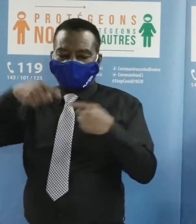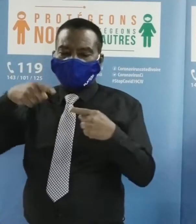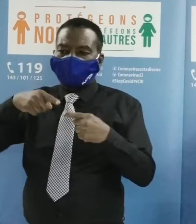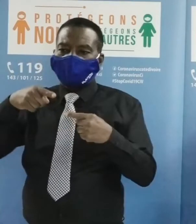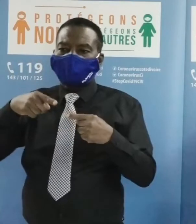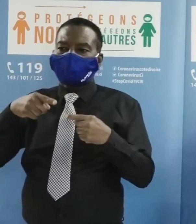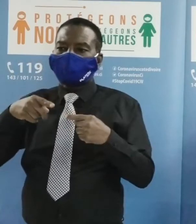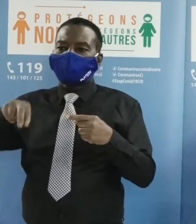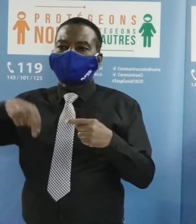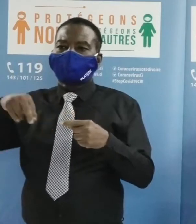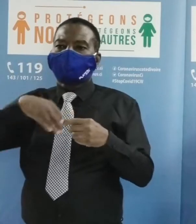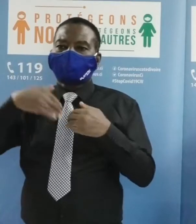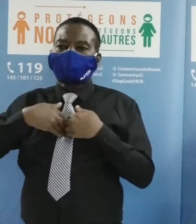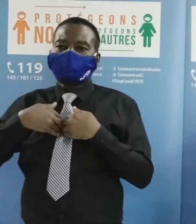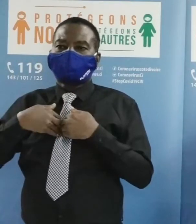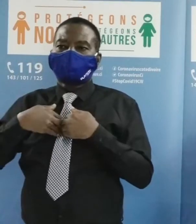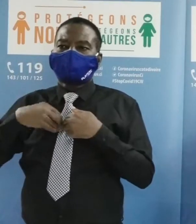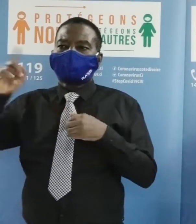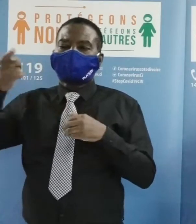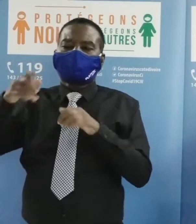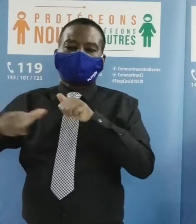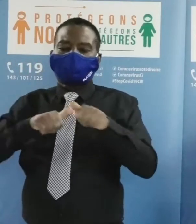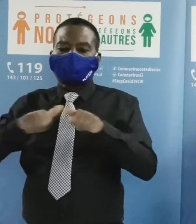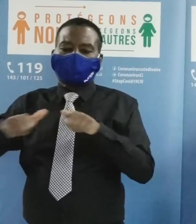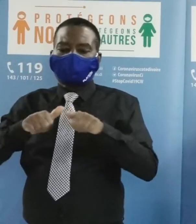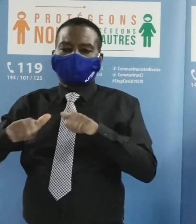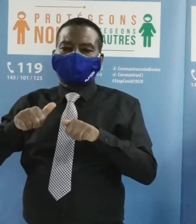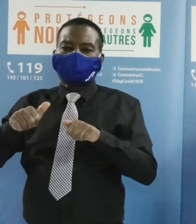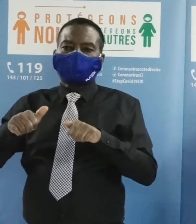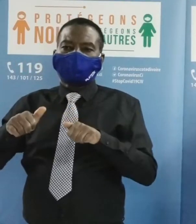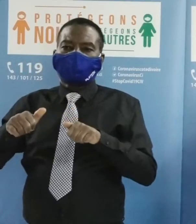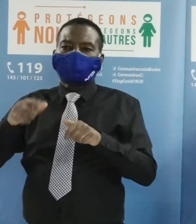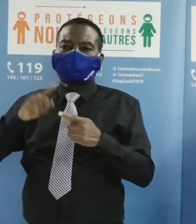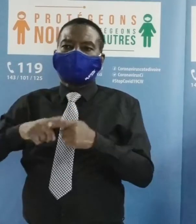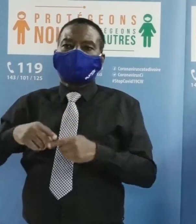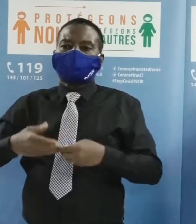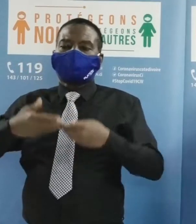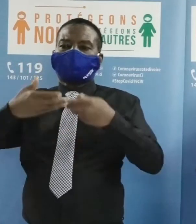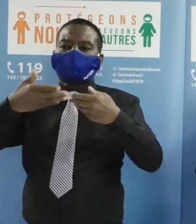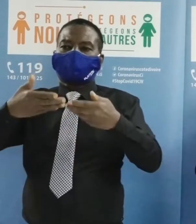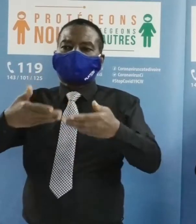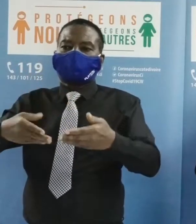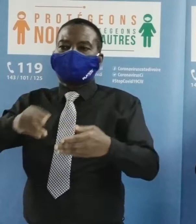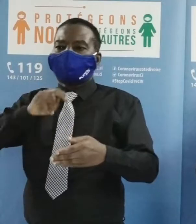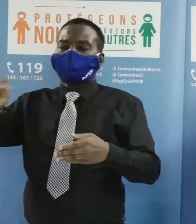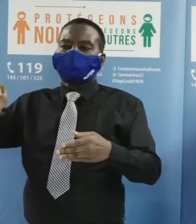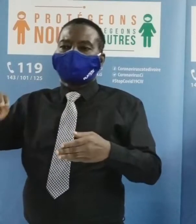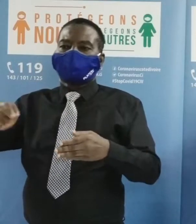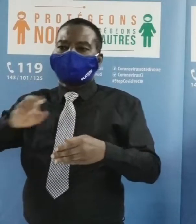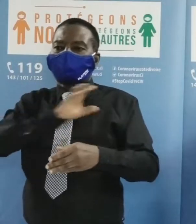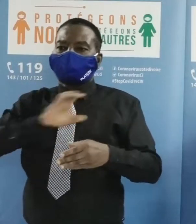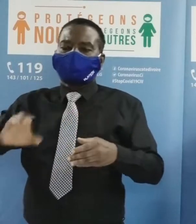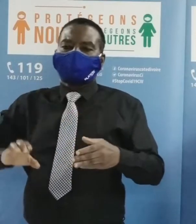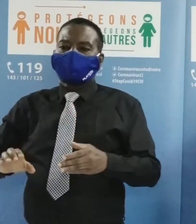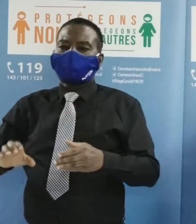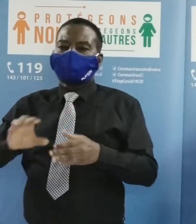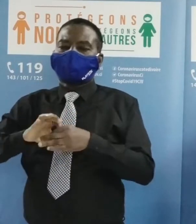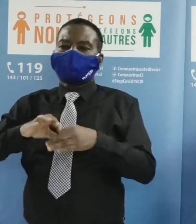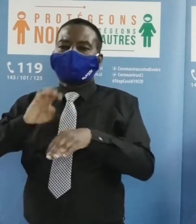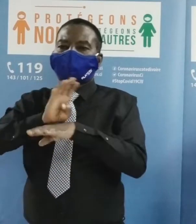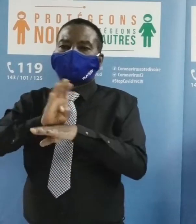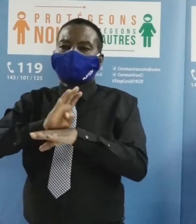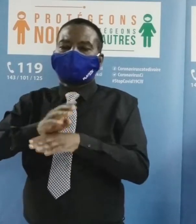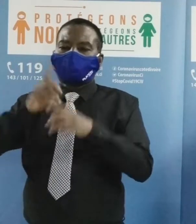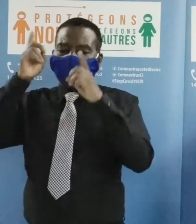nous avons eu comme première action a relayé au niveau de la commune de bouaké les